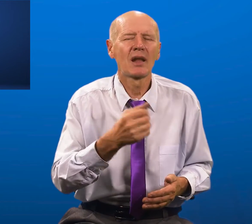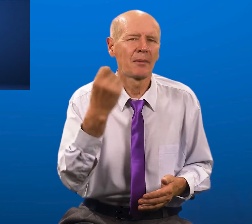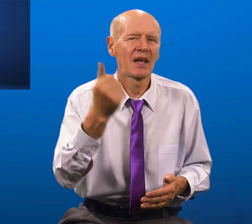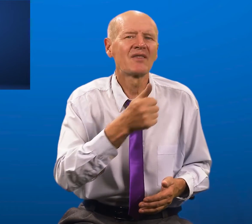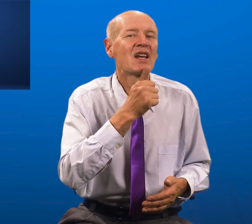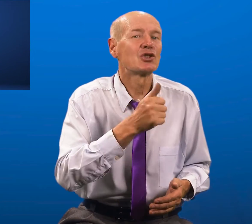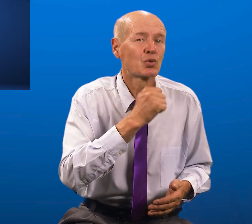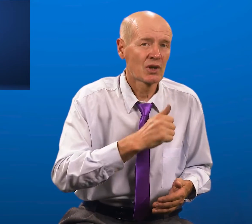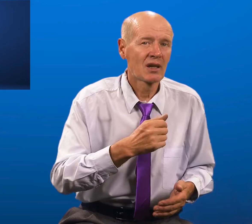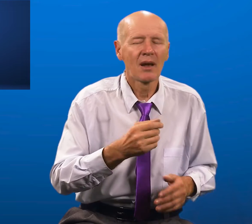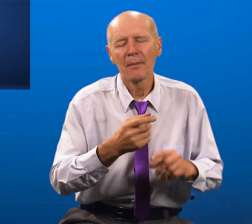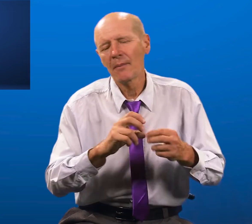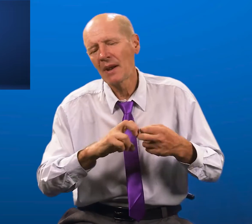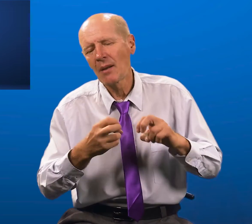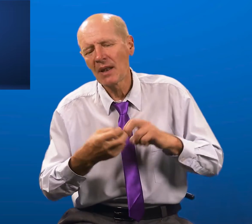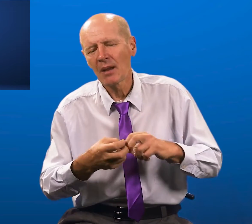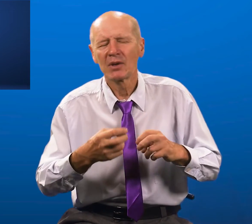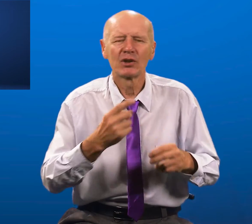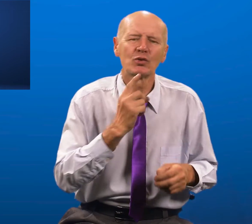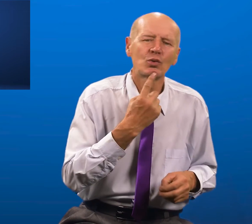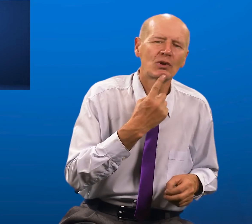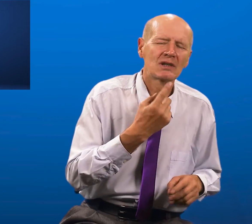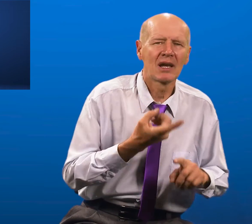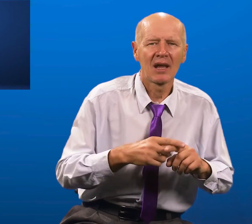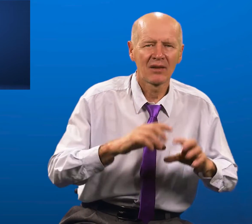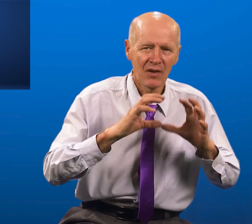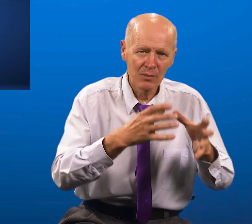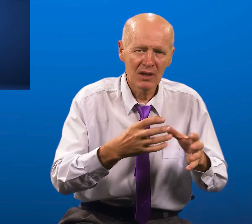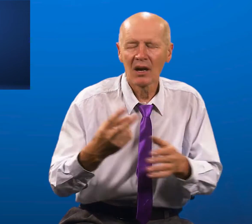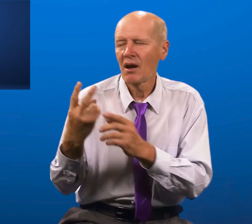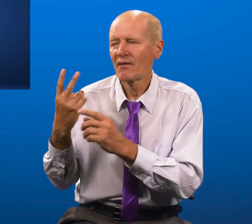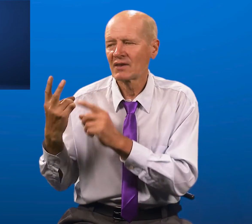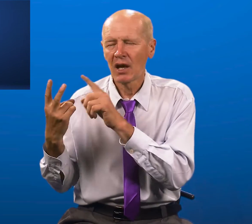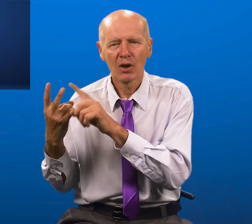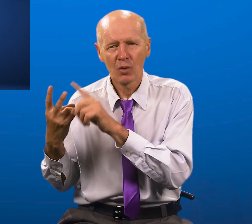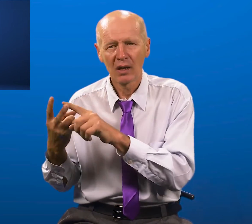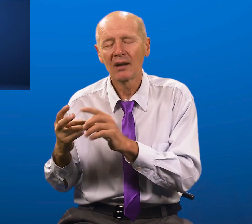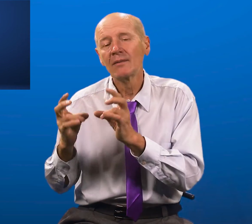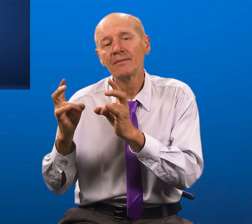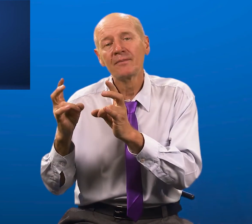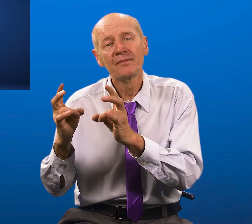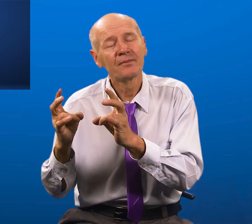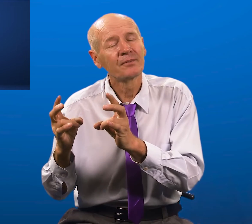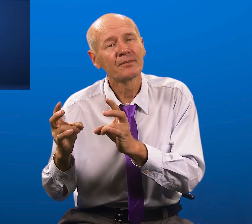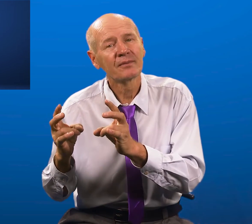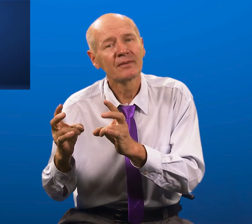искушение – это проблемы и трудности этого мира. А второе – это нежные,